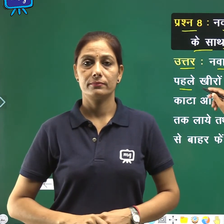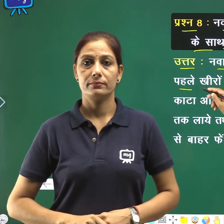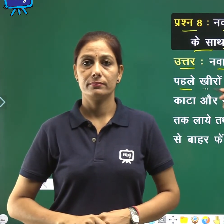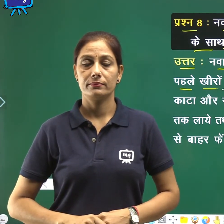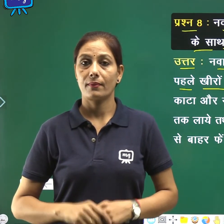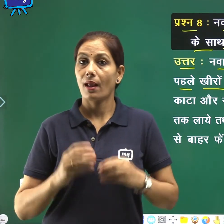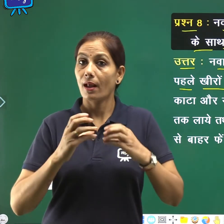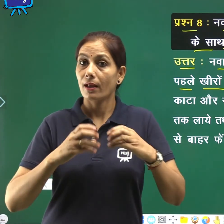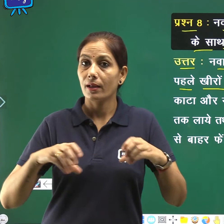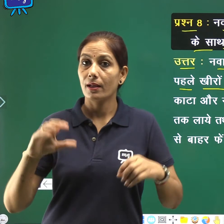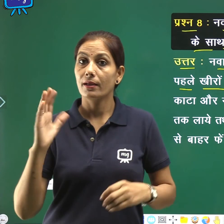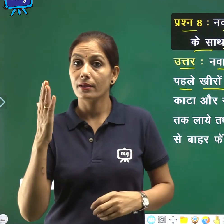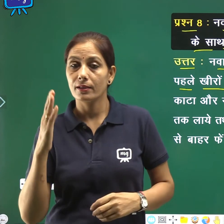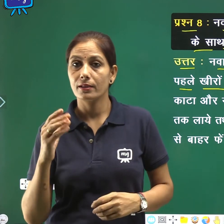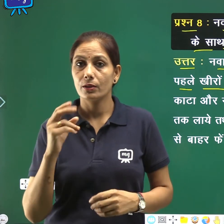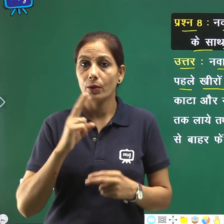खीरों को उठाकर